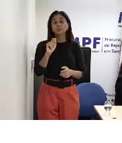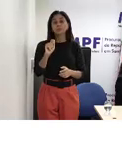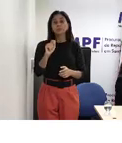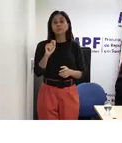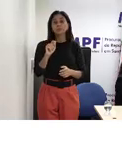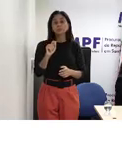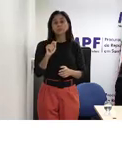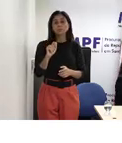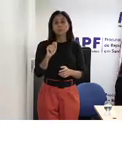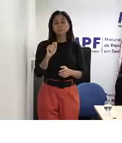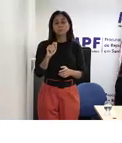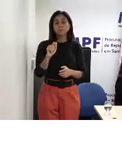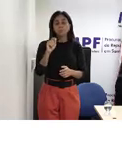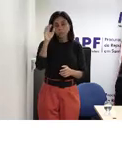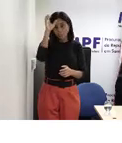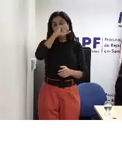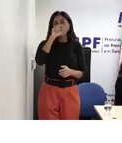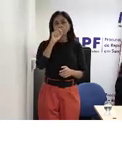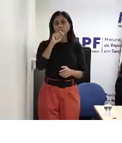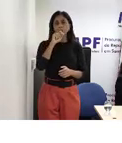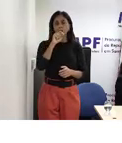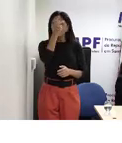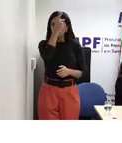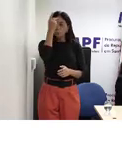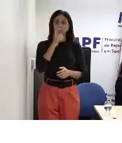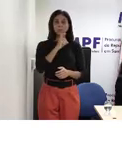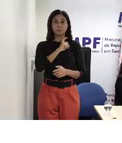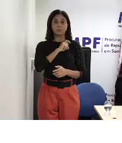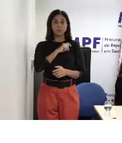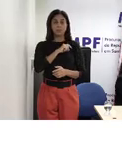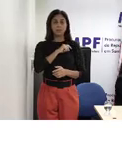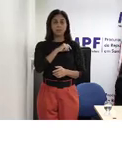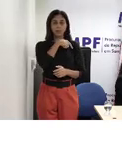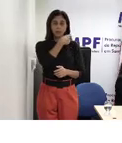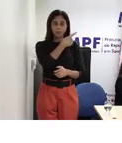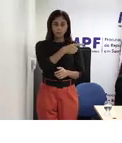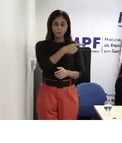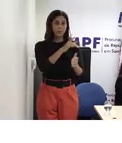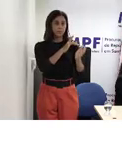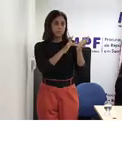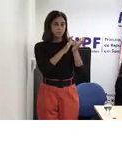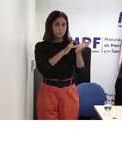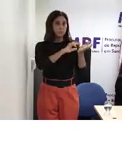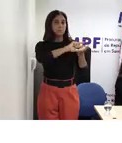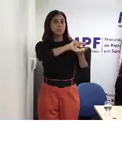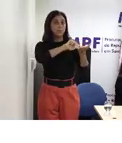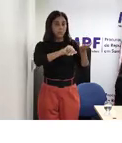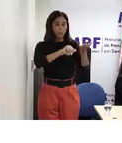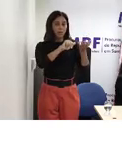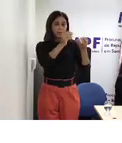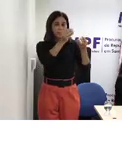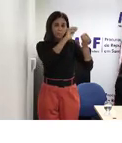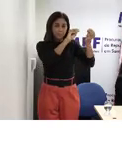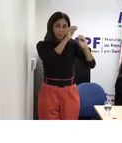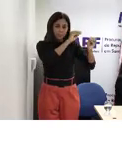detalhe que o criminoso ele vai se agarar tanto o criminoso quanto a polícia é no detalhe